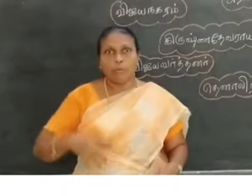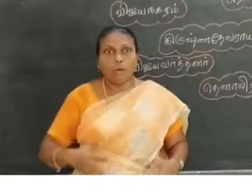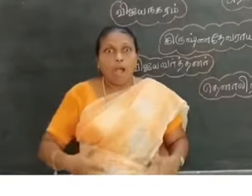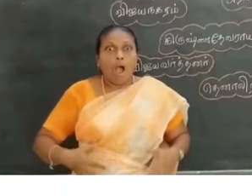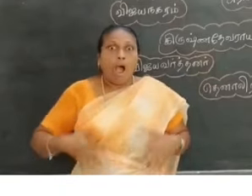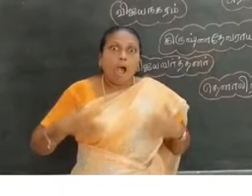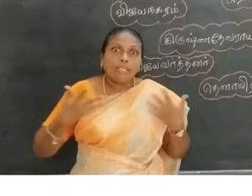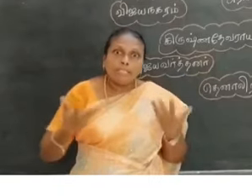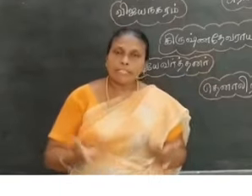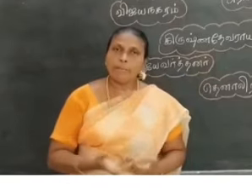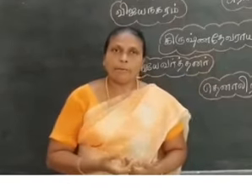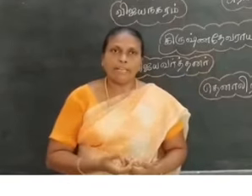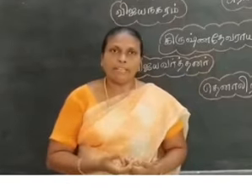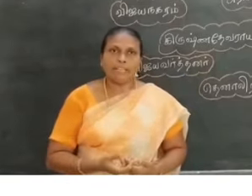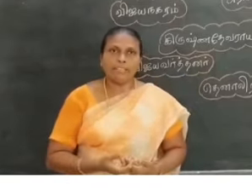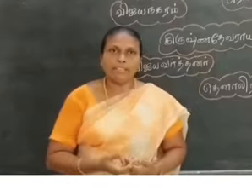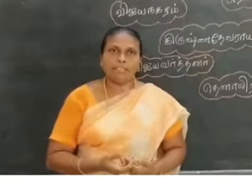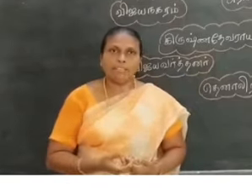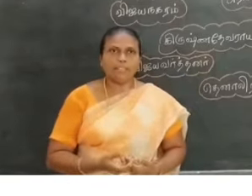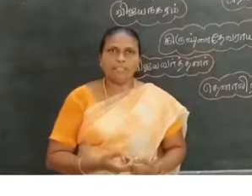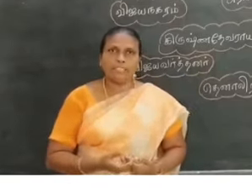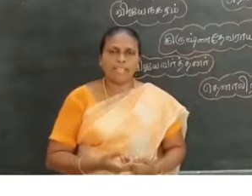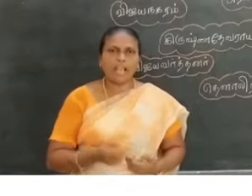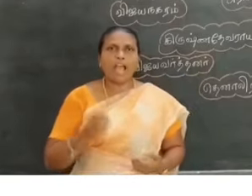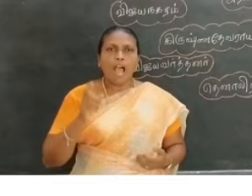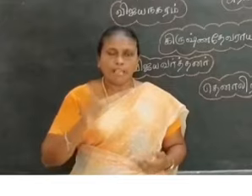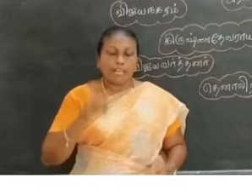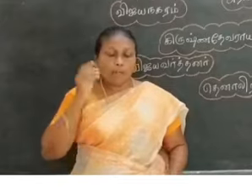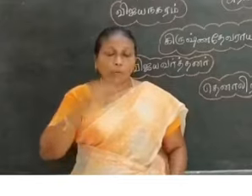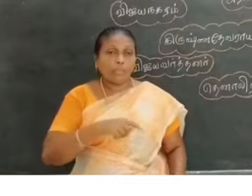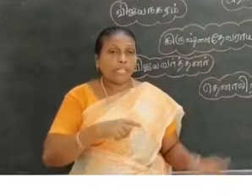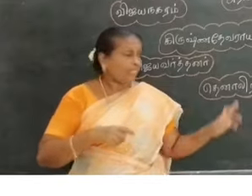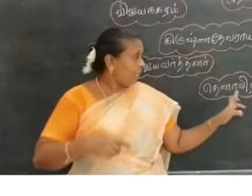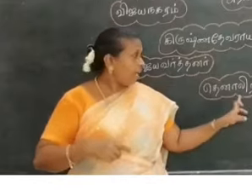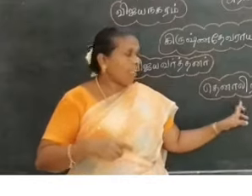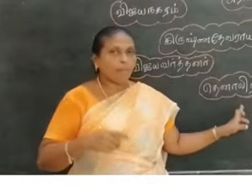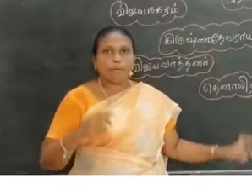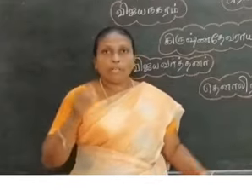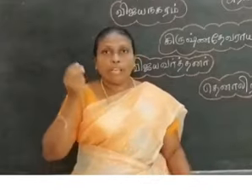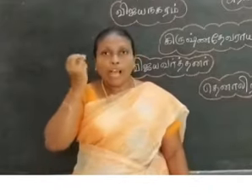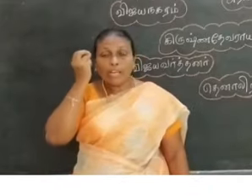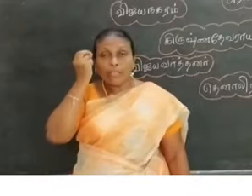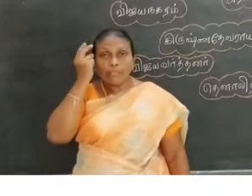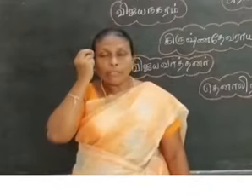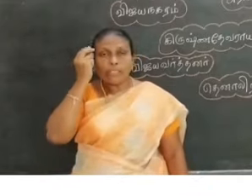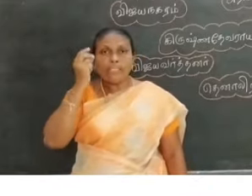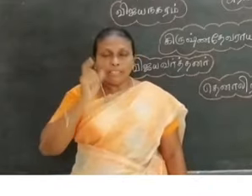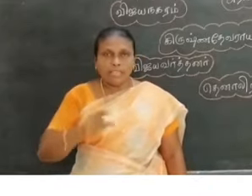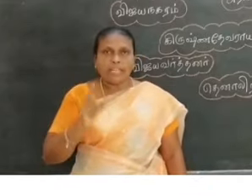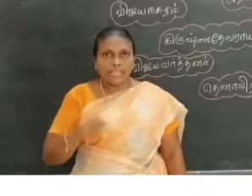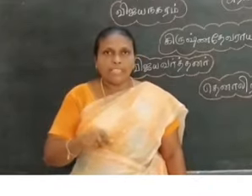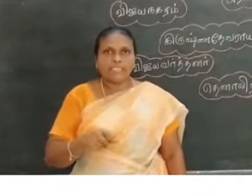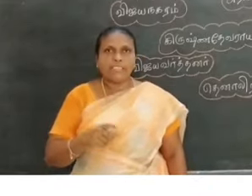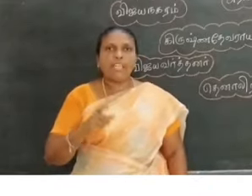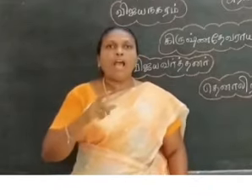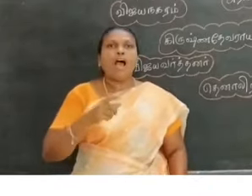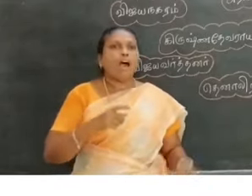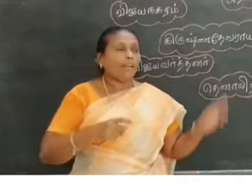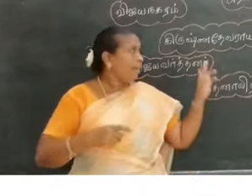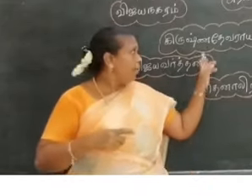ராஜாவும் ஆச்சரியப்பட்டாங்க. சரியா, அந்த அவனுடைய தெனாலி ராமனுடைய அறிவு திறனை நினைச்சு